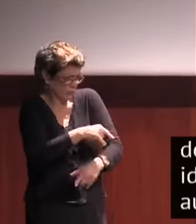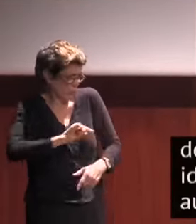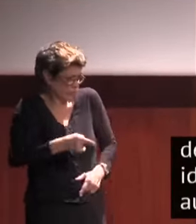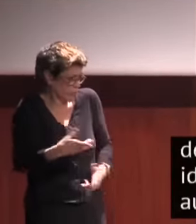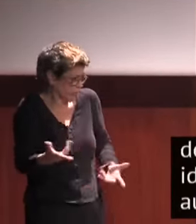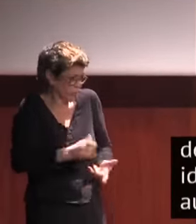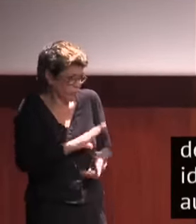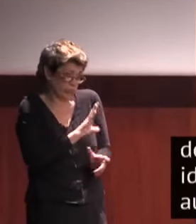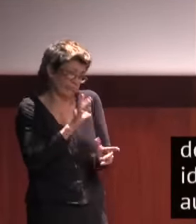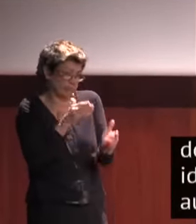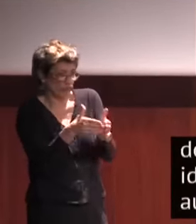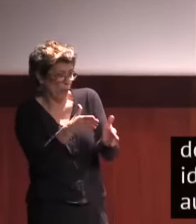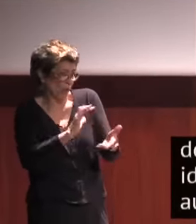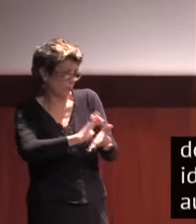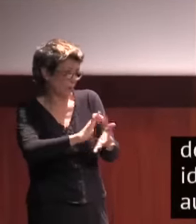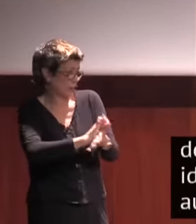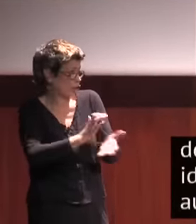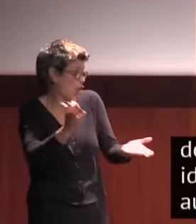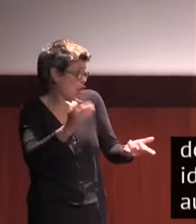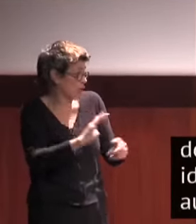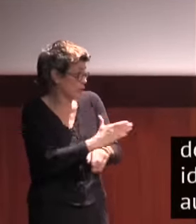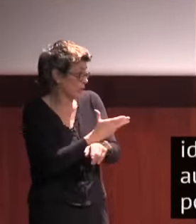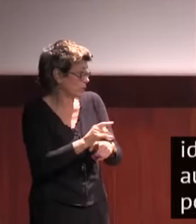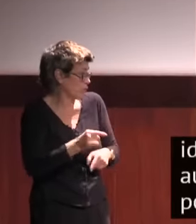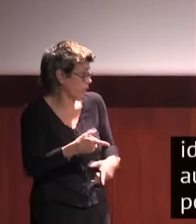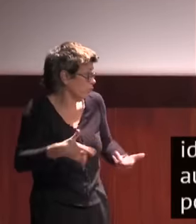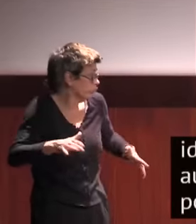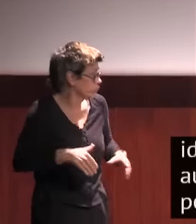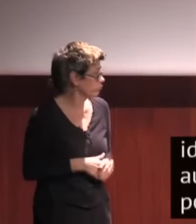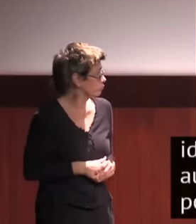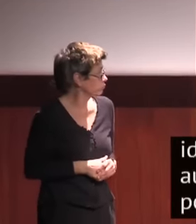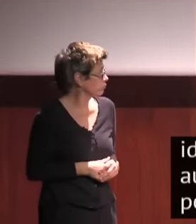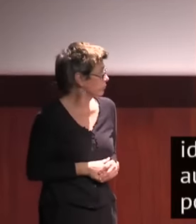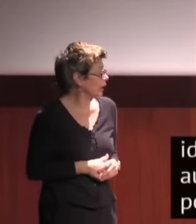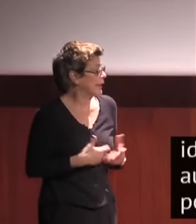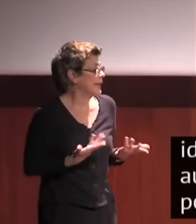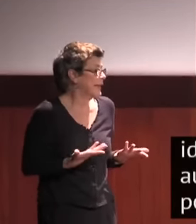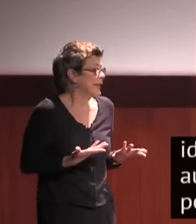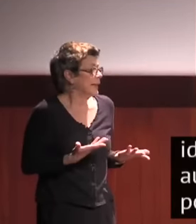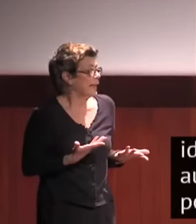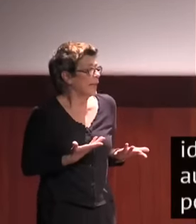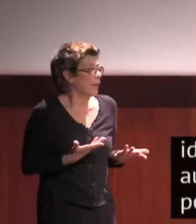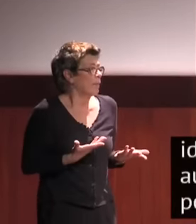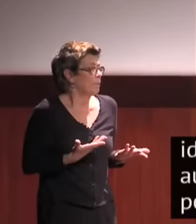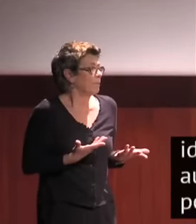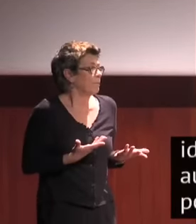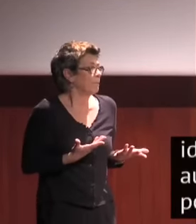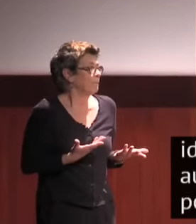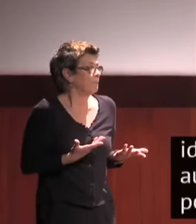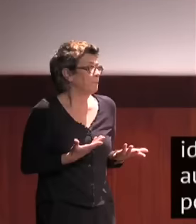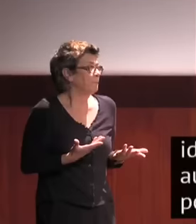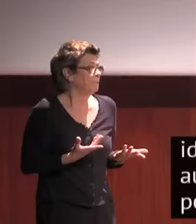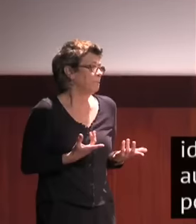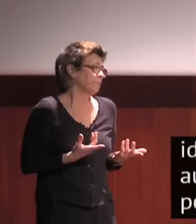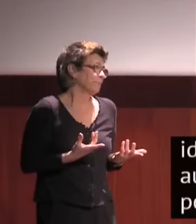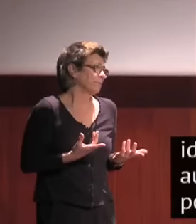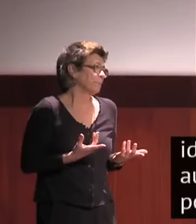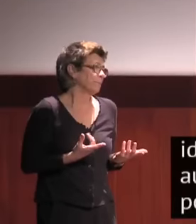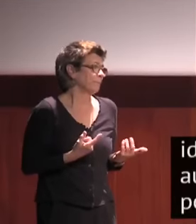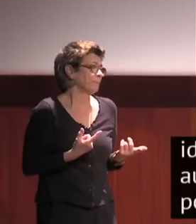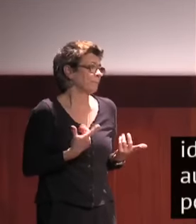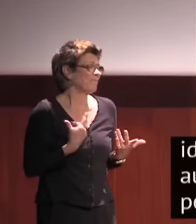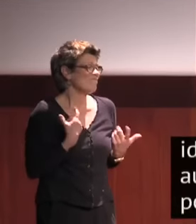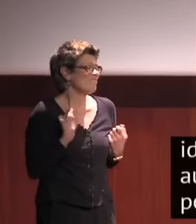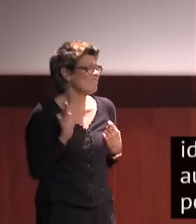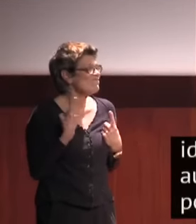chez la poésie, elle est éditée chez un éditeur de poésie. Après, nous, on se pose